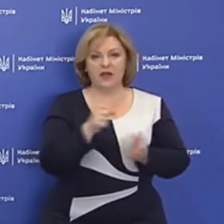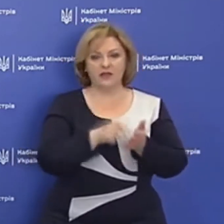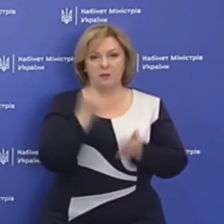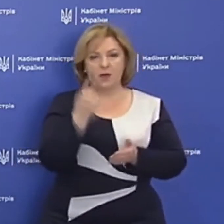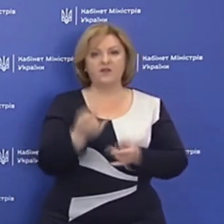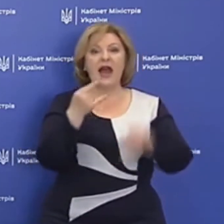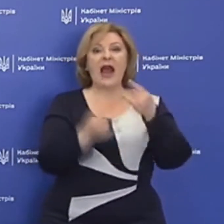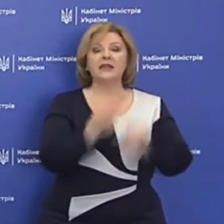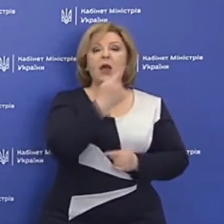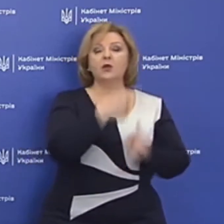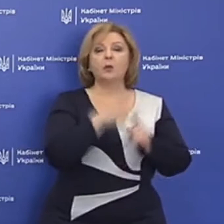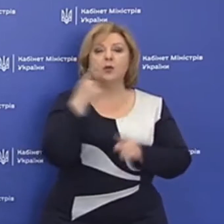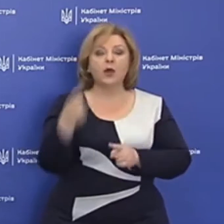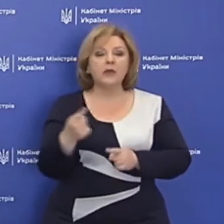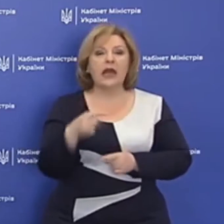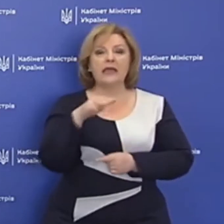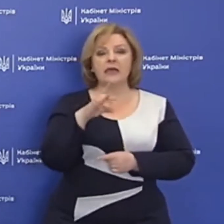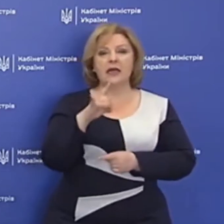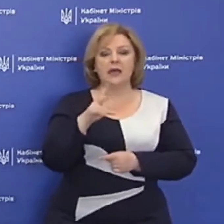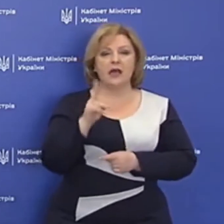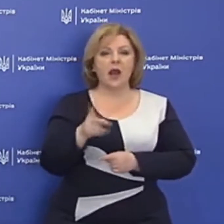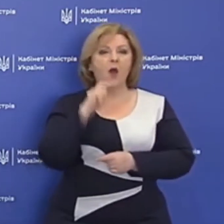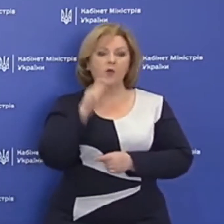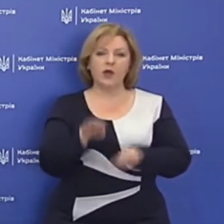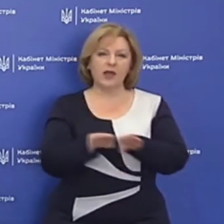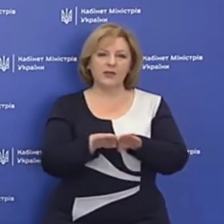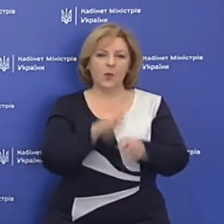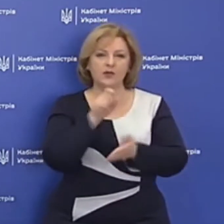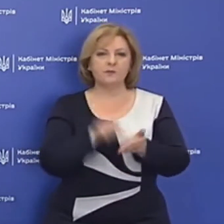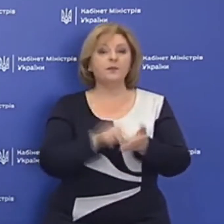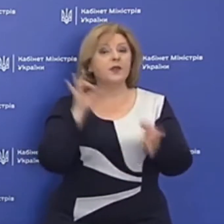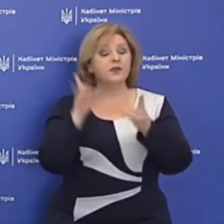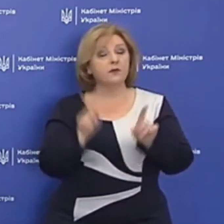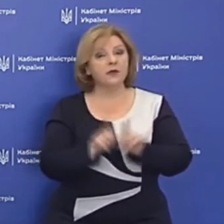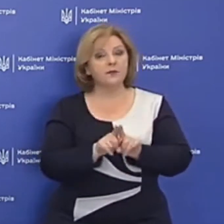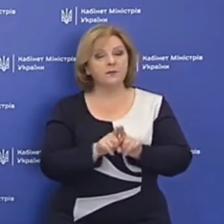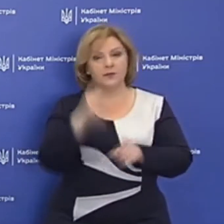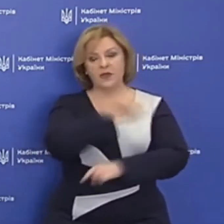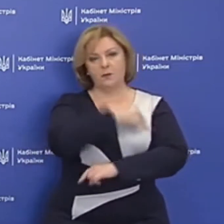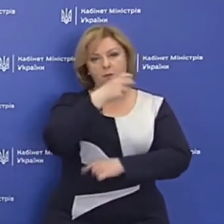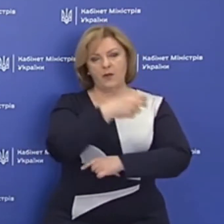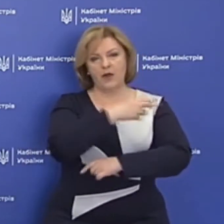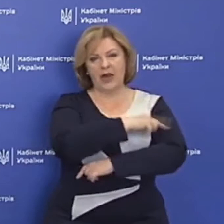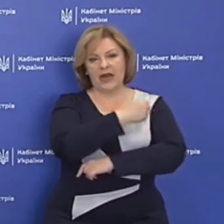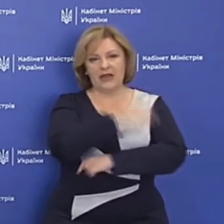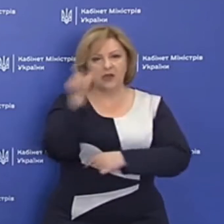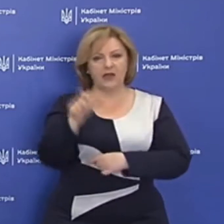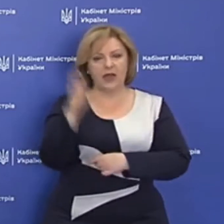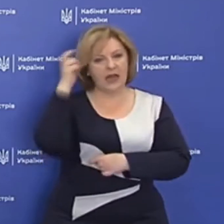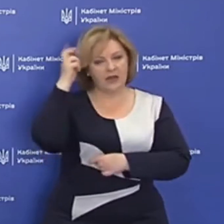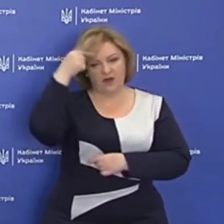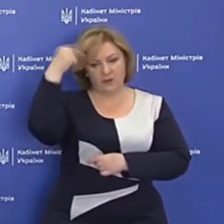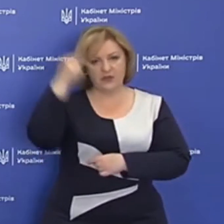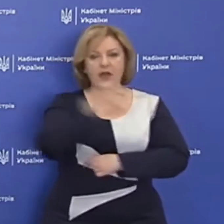телеканалів 1+1 та ТРК «Україна». Ми дуже схожі. Звучить наступним чином. Медики Київської психіатричної лікарні